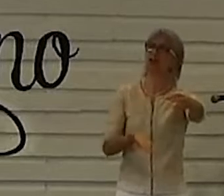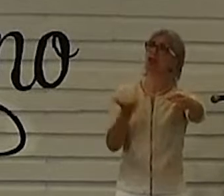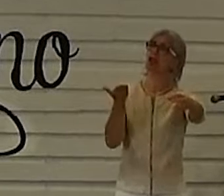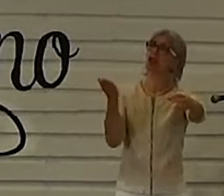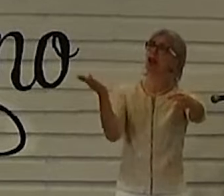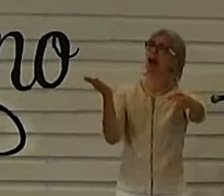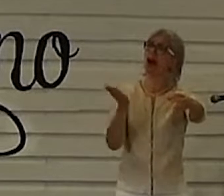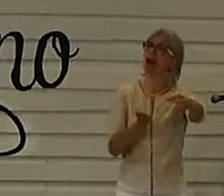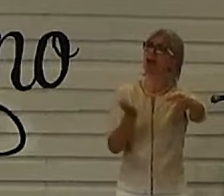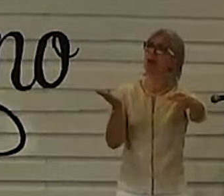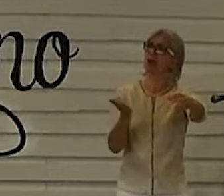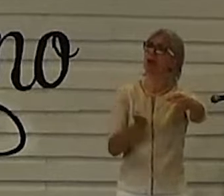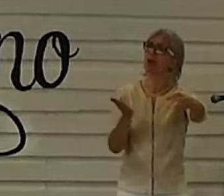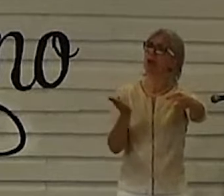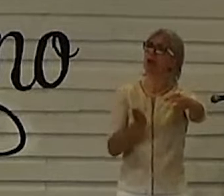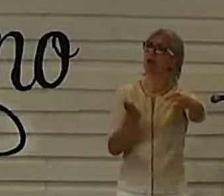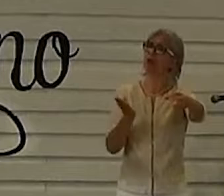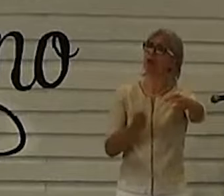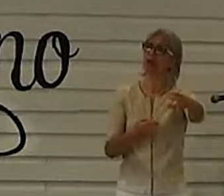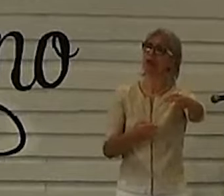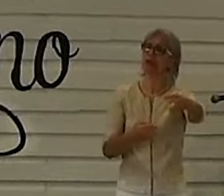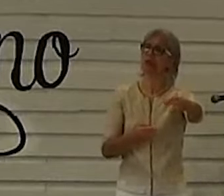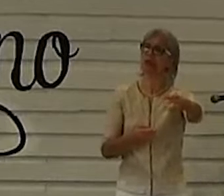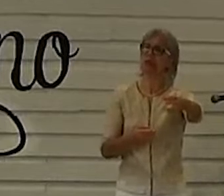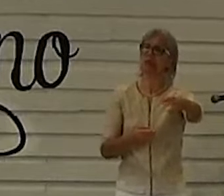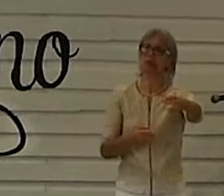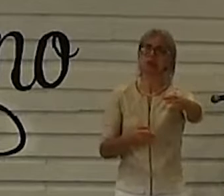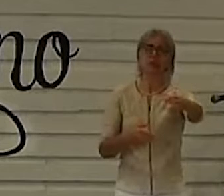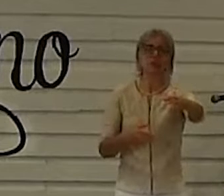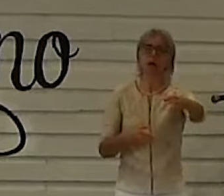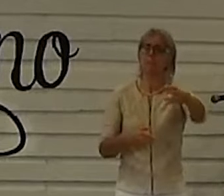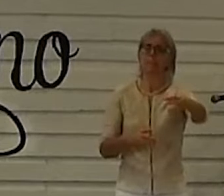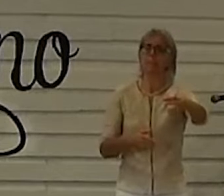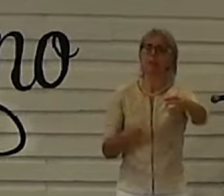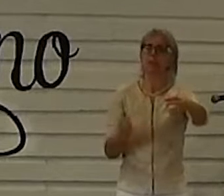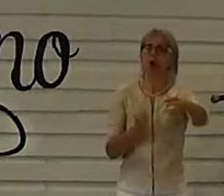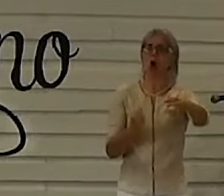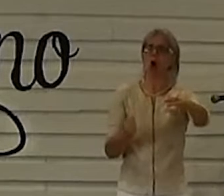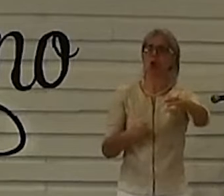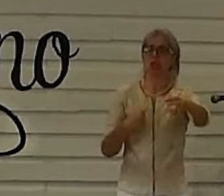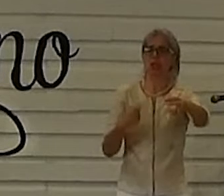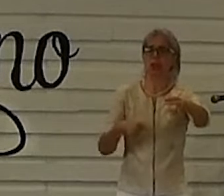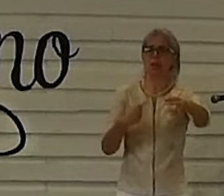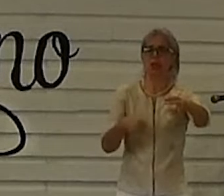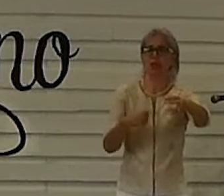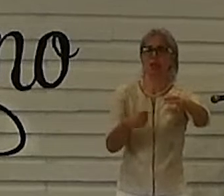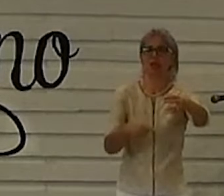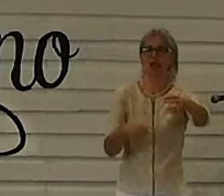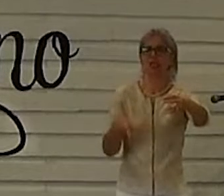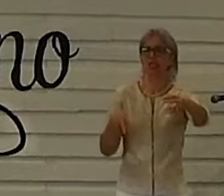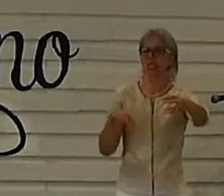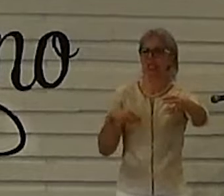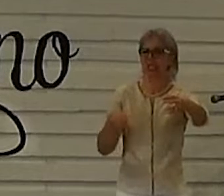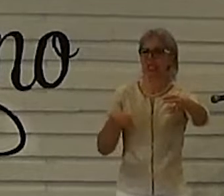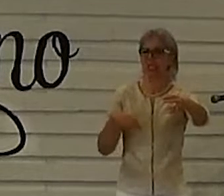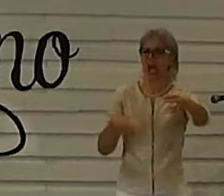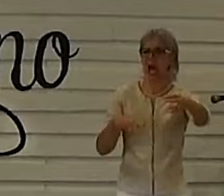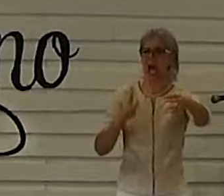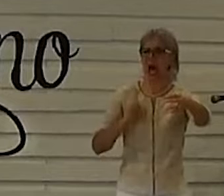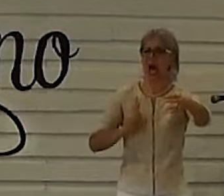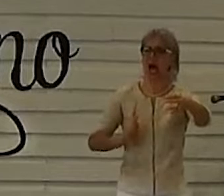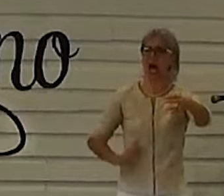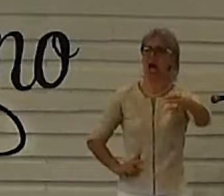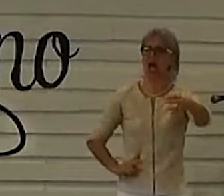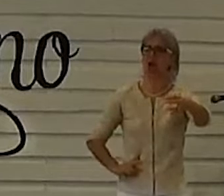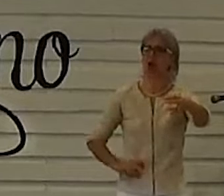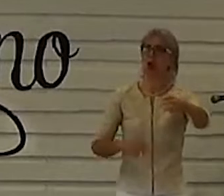me? Signore, quant'è che mi togli il bicchiere? Non ce la faccio più. Mandami qualcuno a sostenere il braccio. E allora